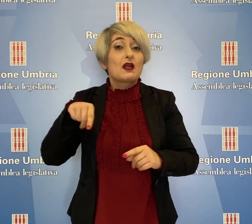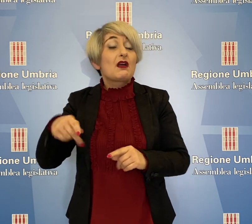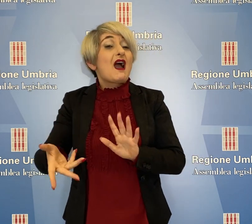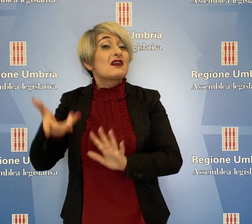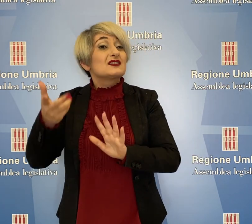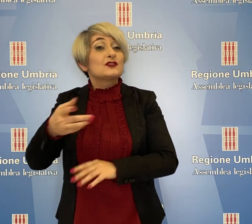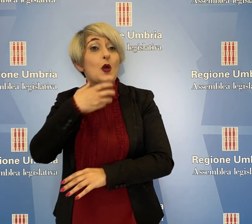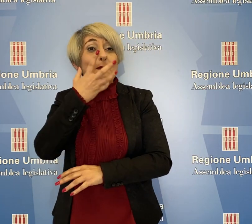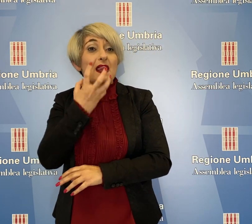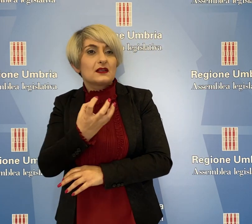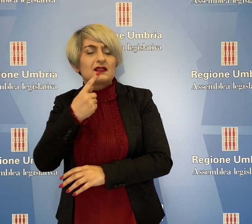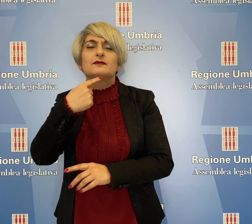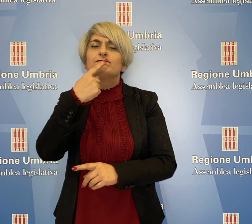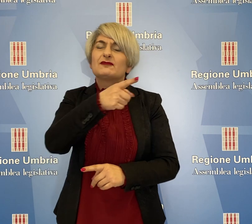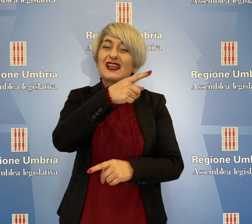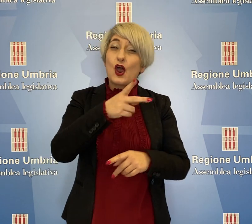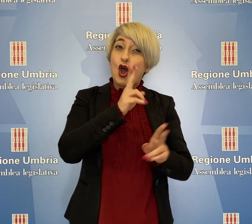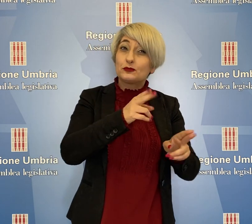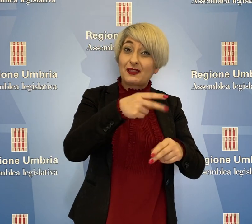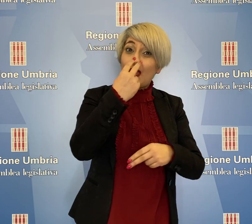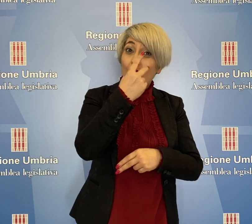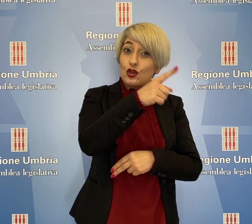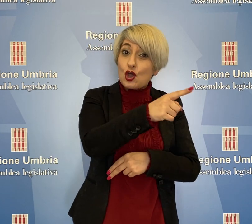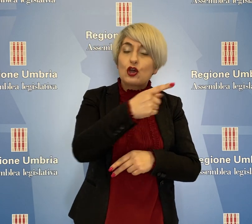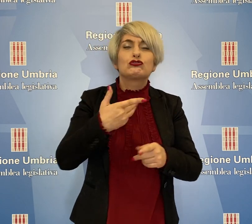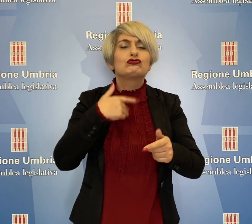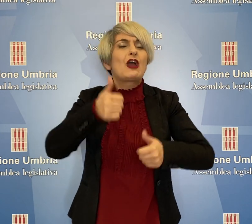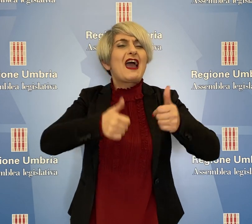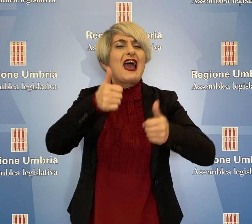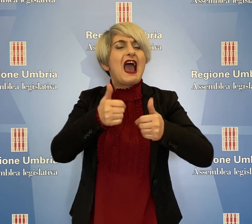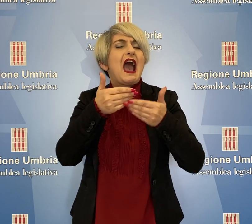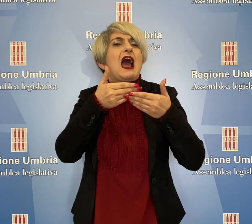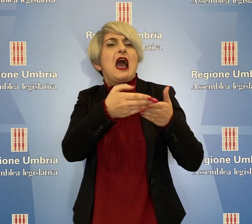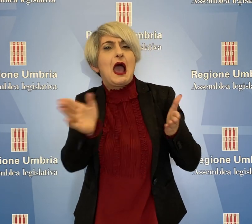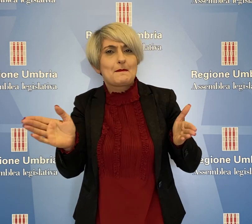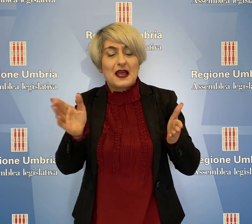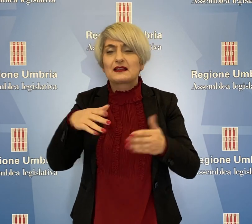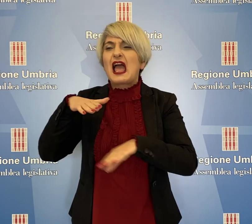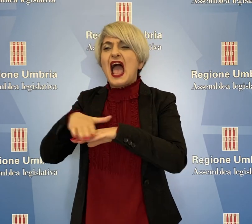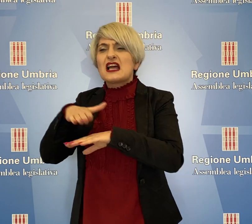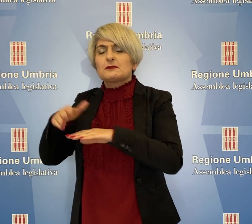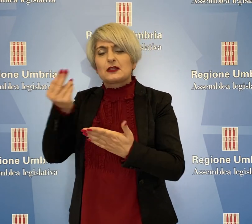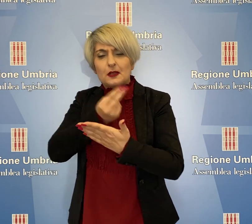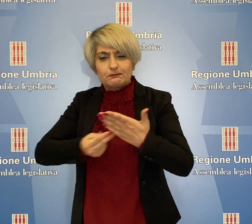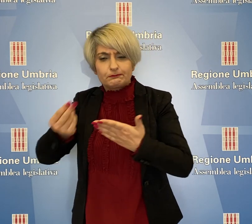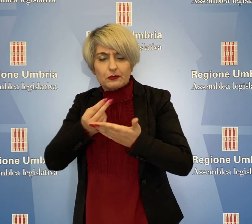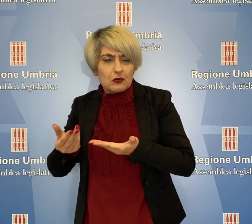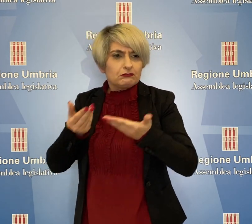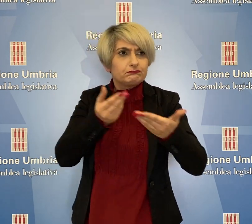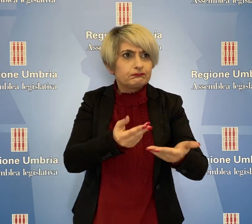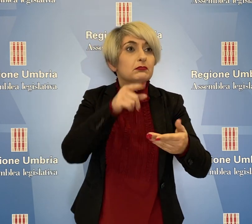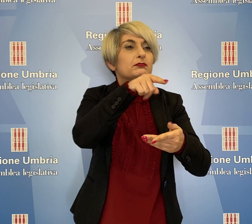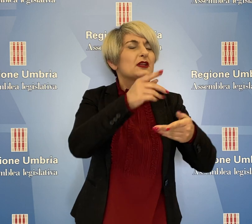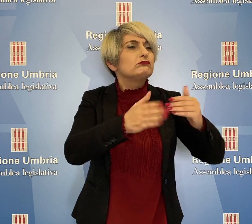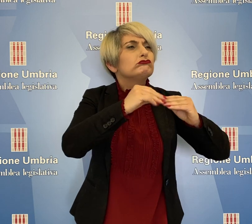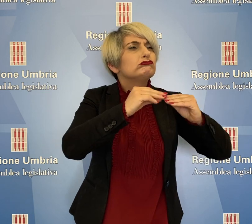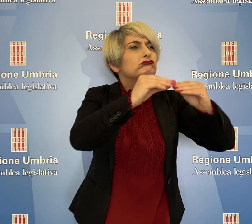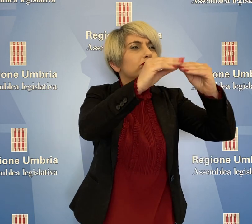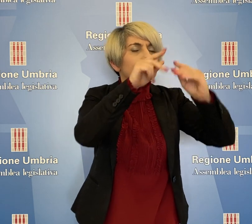norcia c'è una gara aperta per la progettazione da parte di esperti che rendano il complesso in grado di garantire operatività